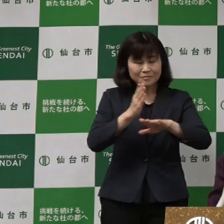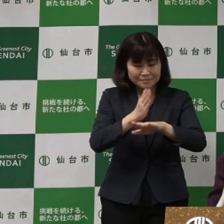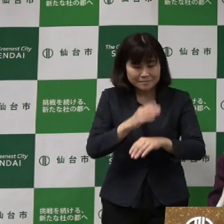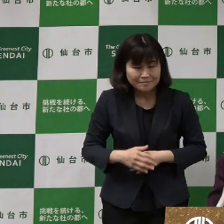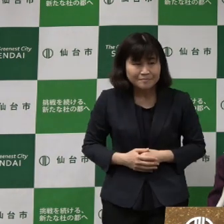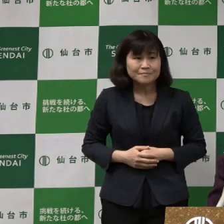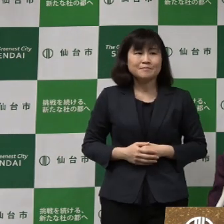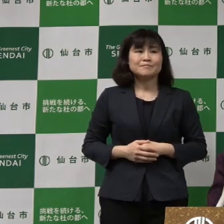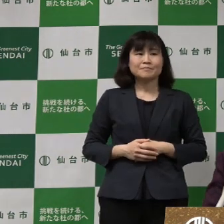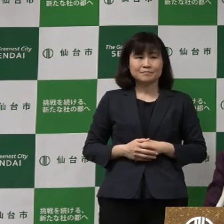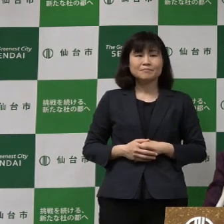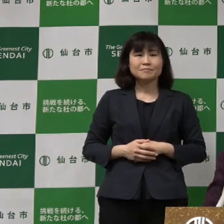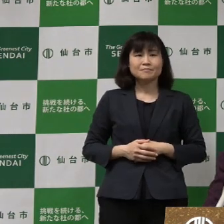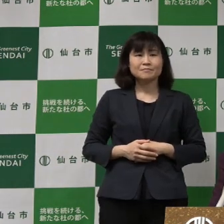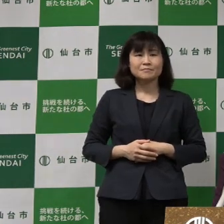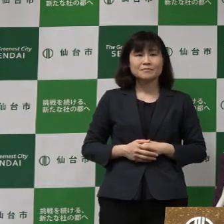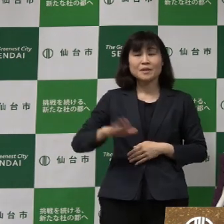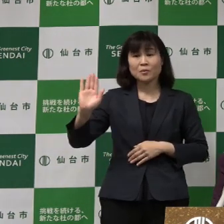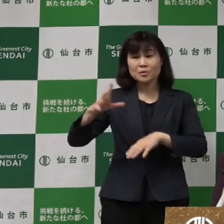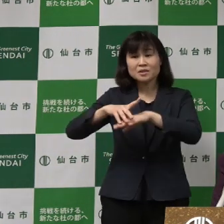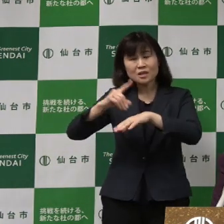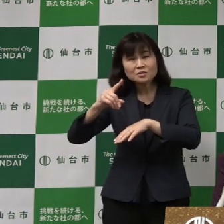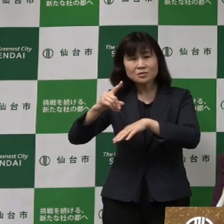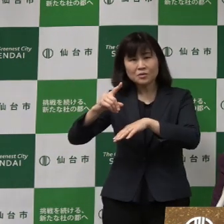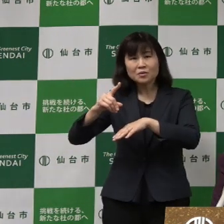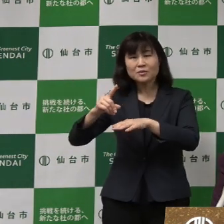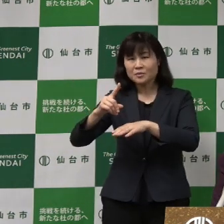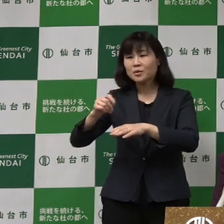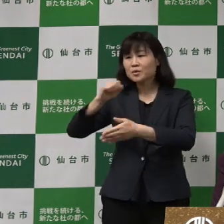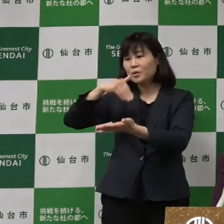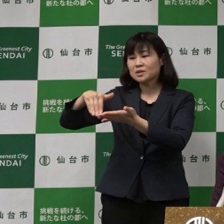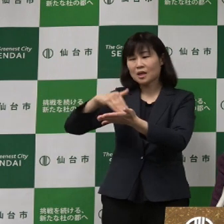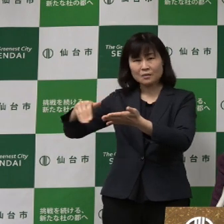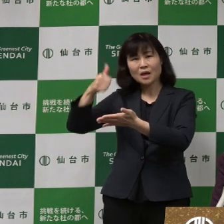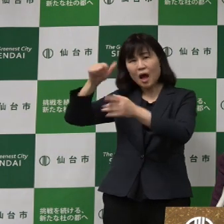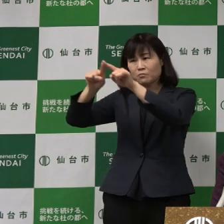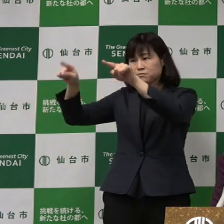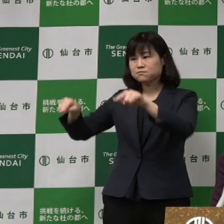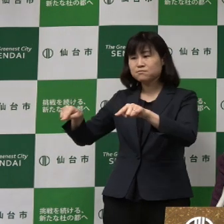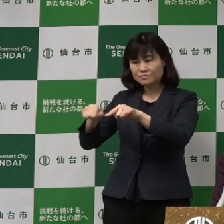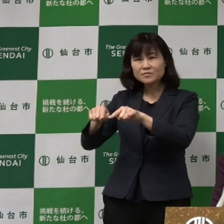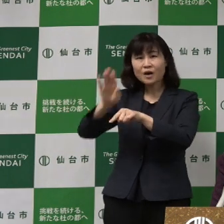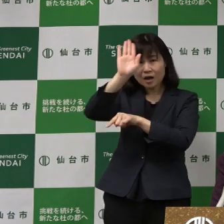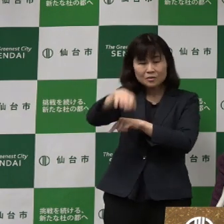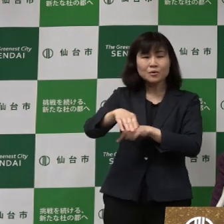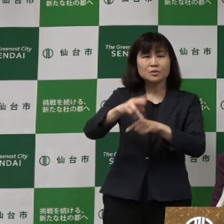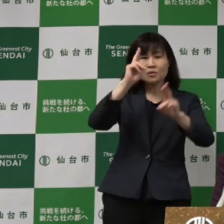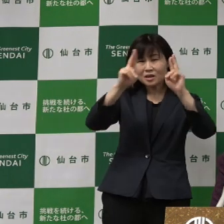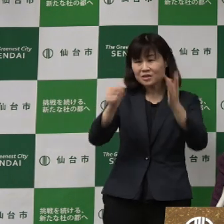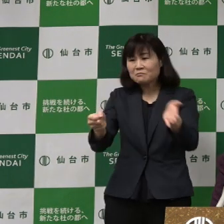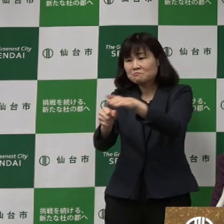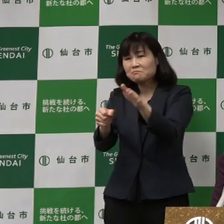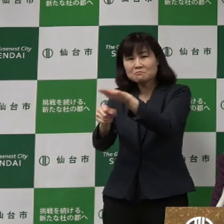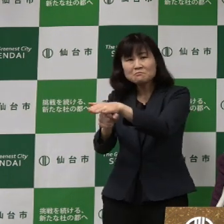ですね、当初出した予算案から制度拡充した際にもですね、特に補正のし直しということ